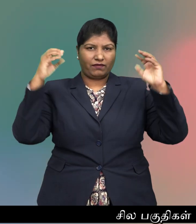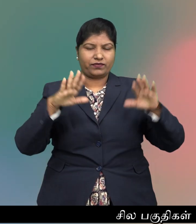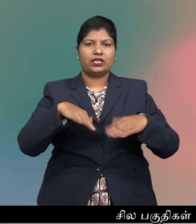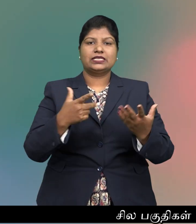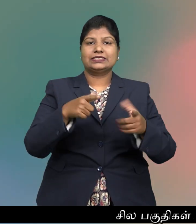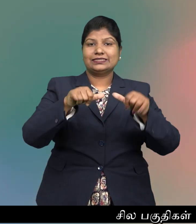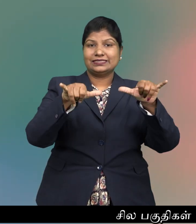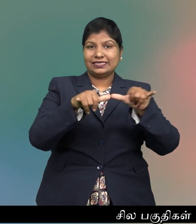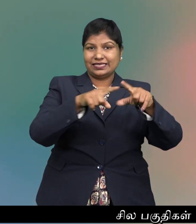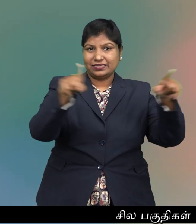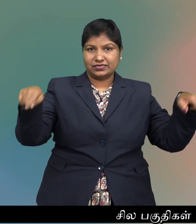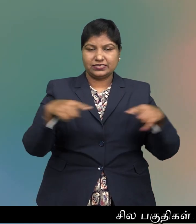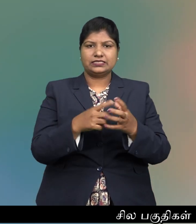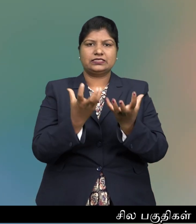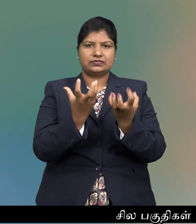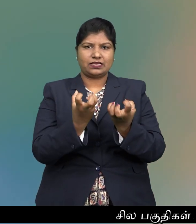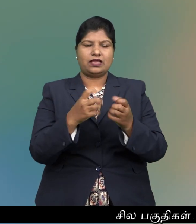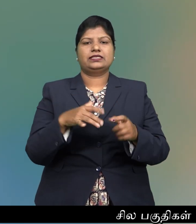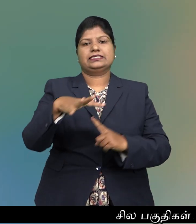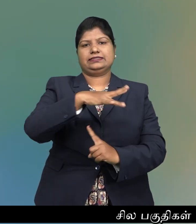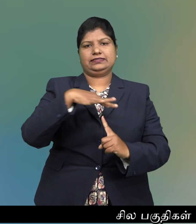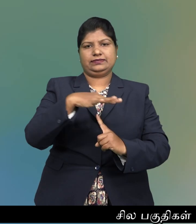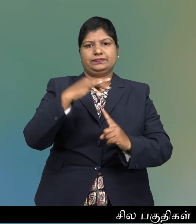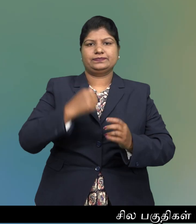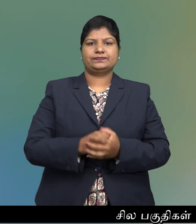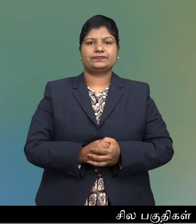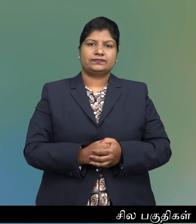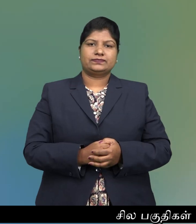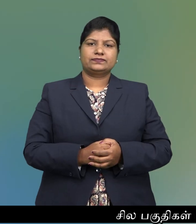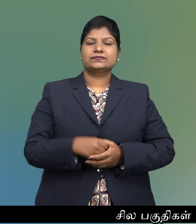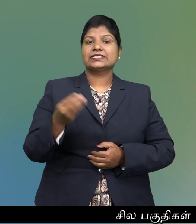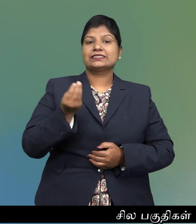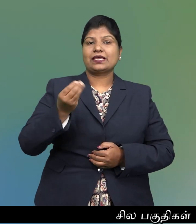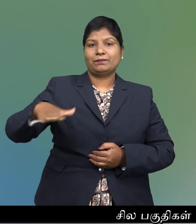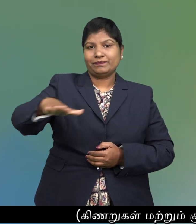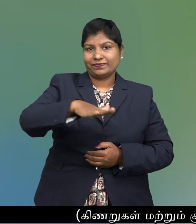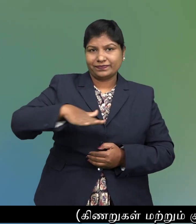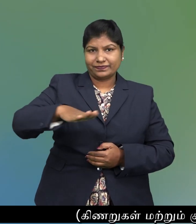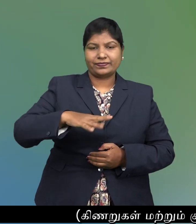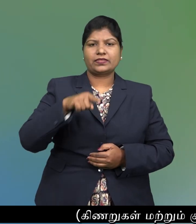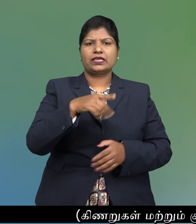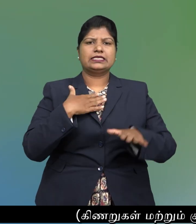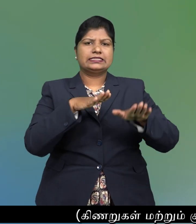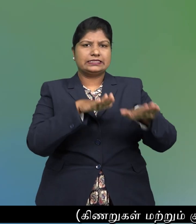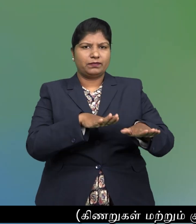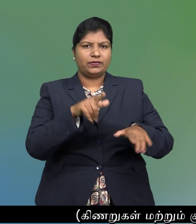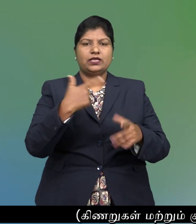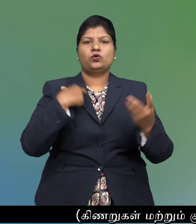சில பகுதிகள் மழை மற்றும் நிலத்தடி நீர், அதாவது கிணறுகள் மற்றும் குழாய்